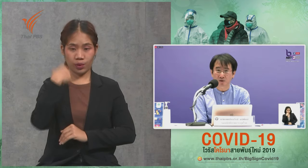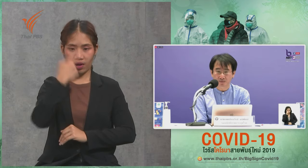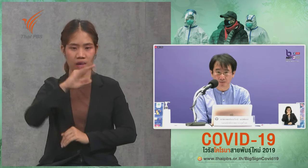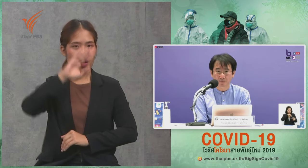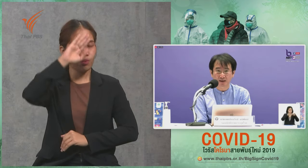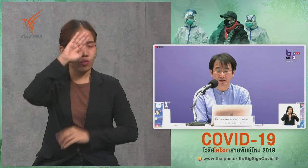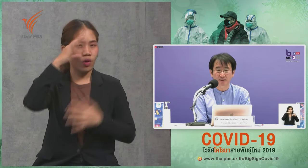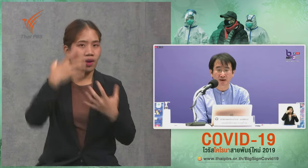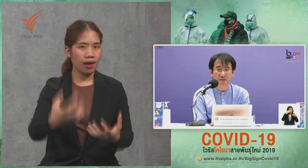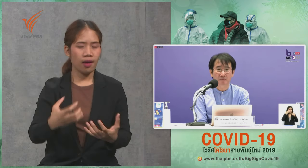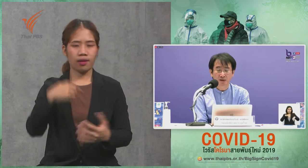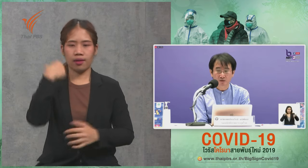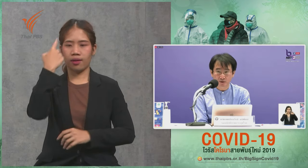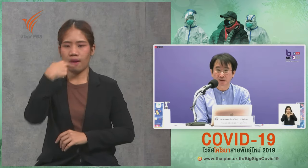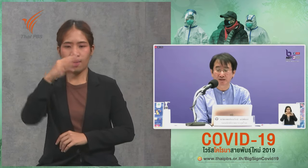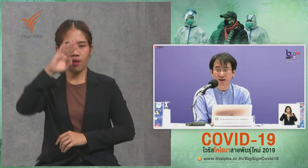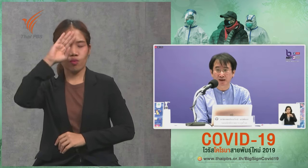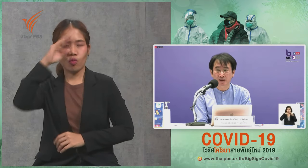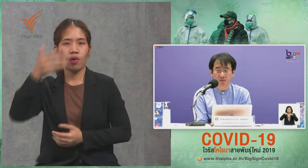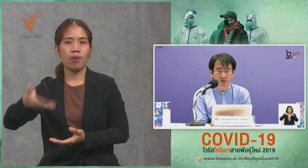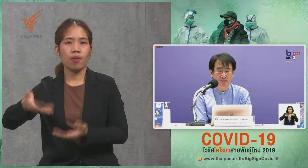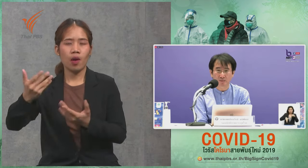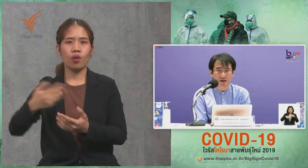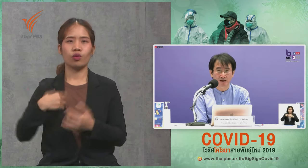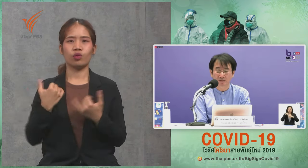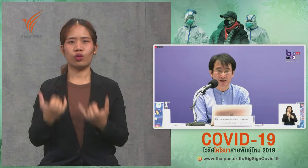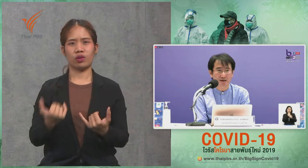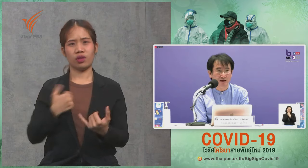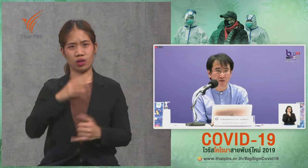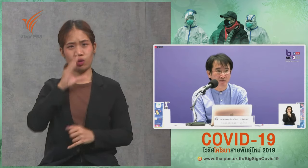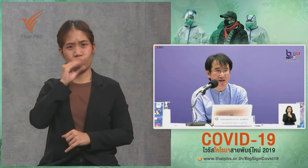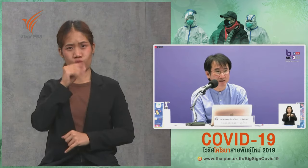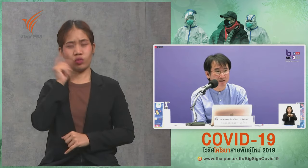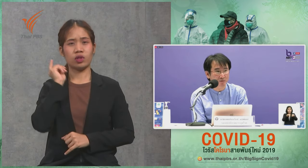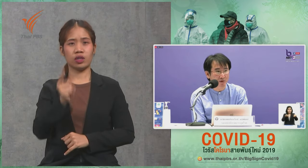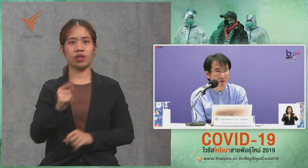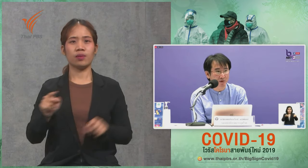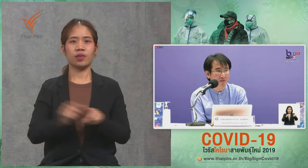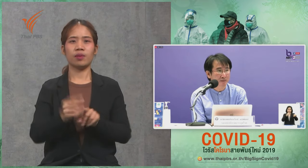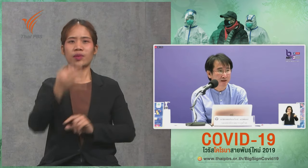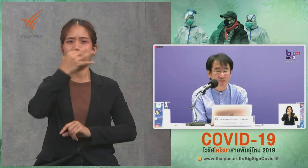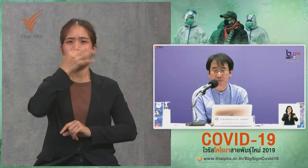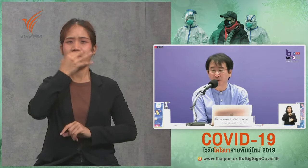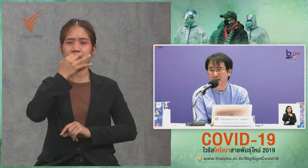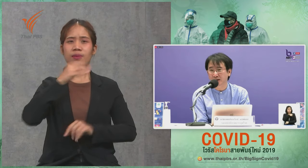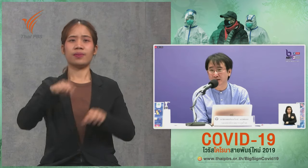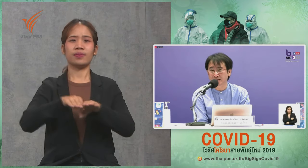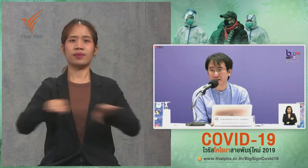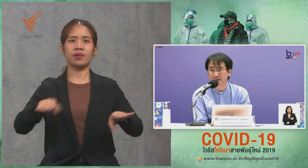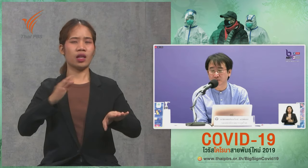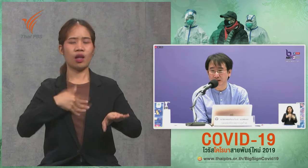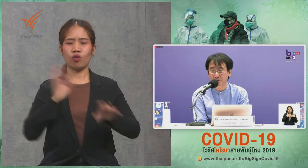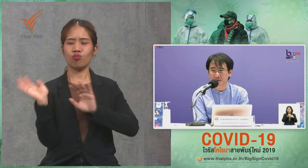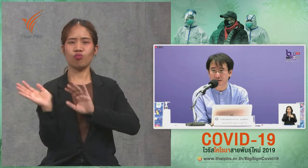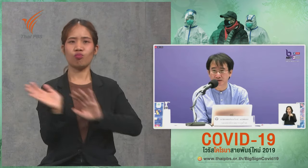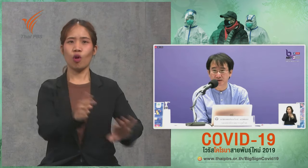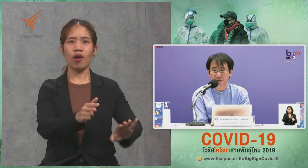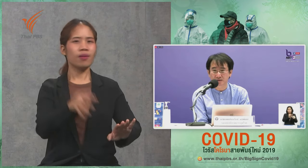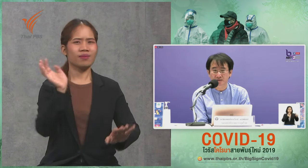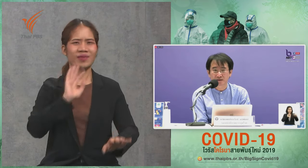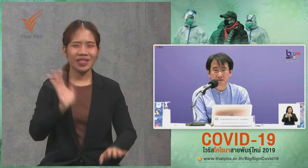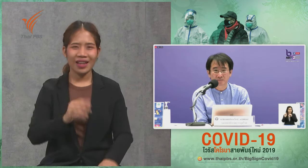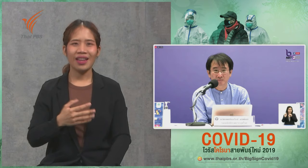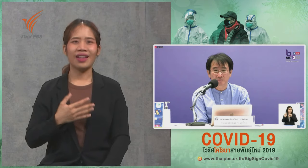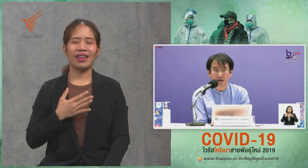ณะของความจำเป็นนะครับตรงนี้ยืนยันนะครับตรงนี้มันเป็นเรื่องมาตรฐานของวิชาชีพอยู่ละเราไม่ปล่อยให้เรื่องพวกนี้เรื่อง